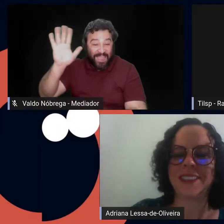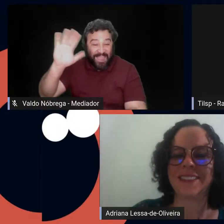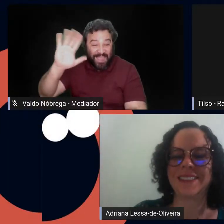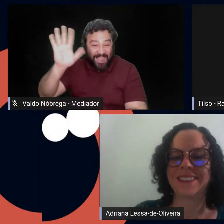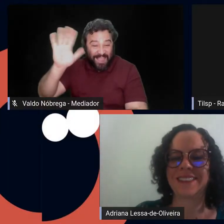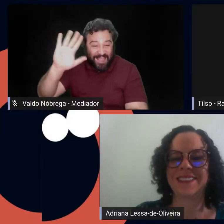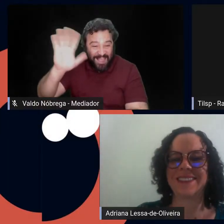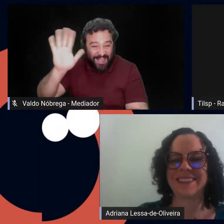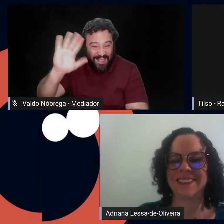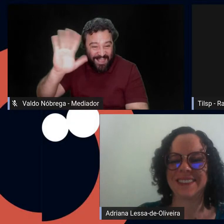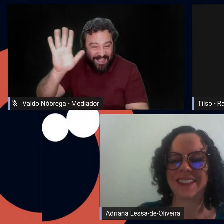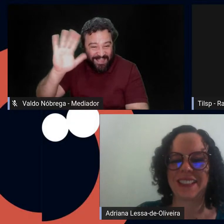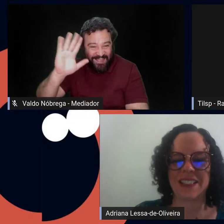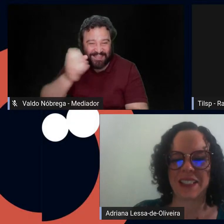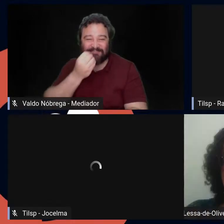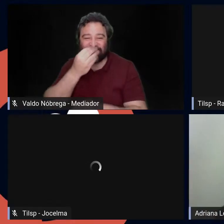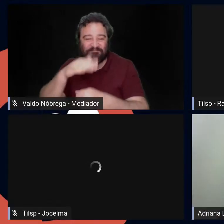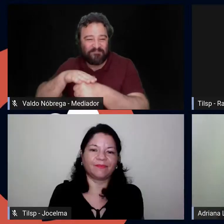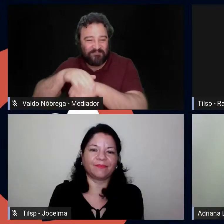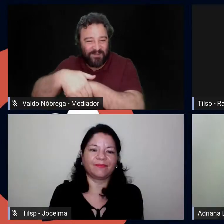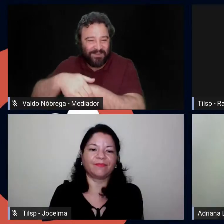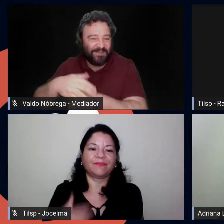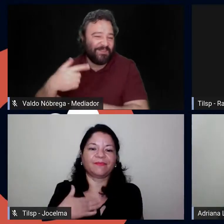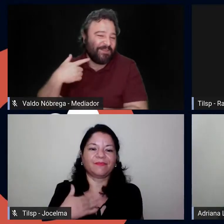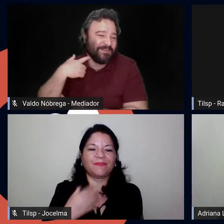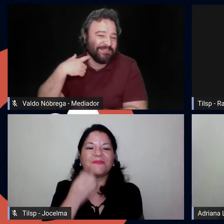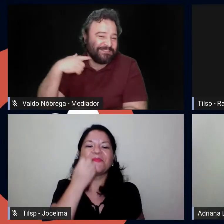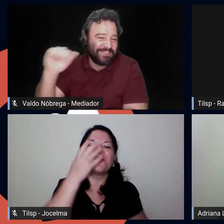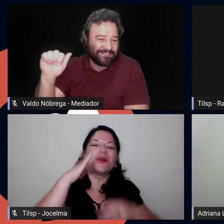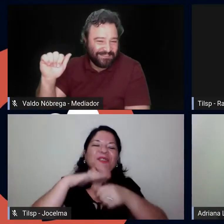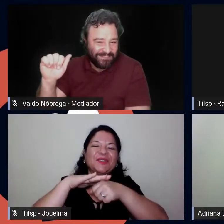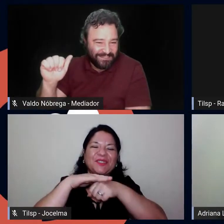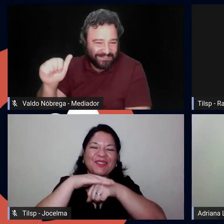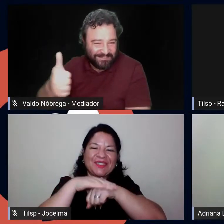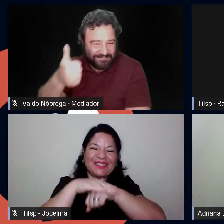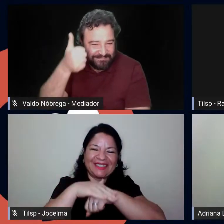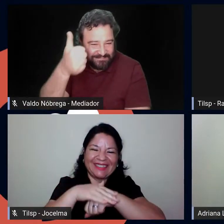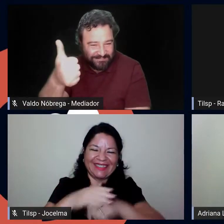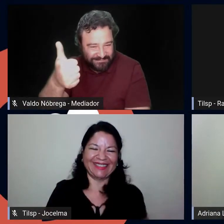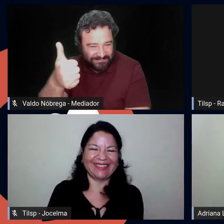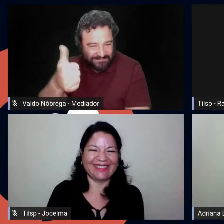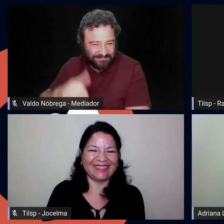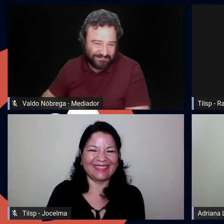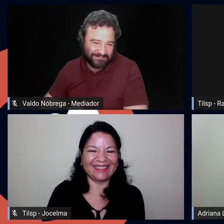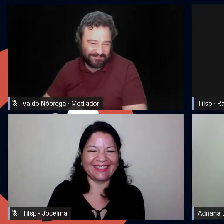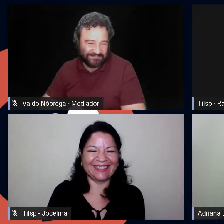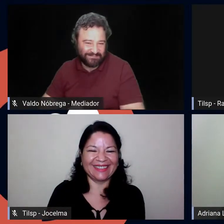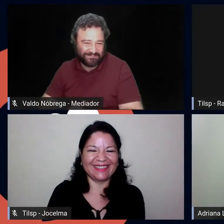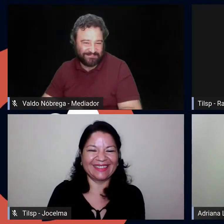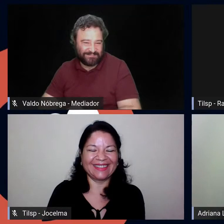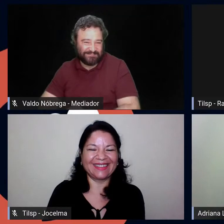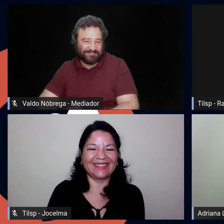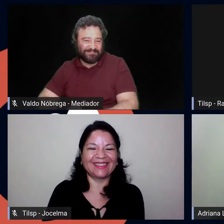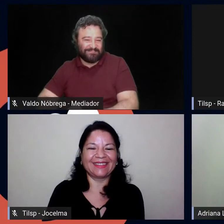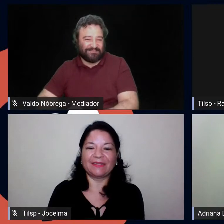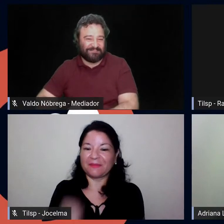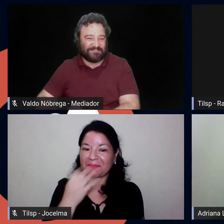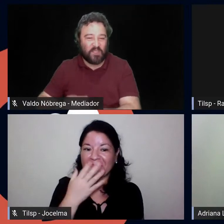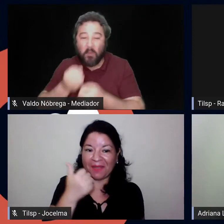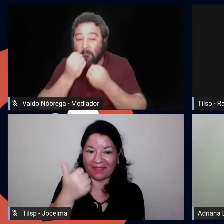Boa noite. Olá, Adriana. Boa noite. Tudo